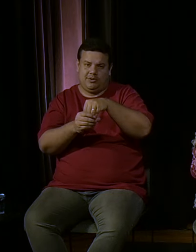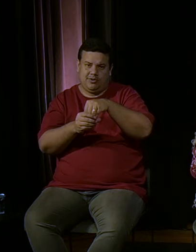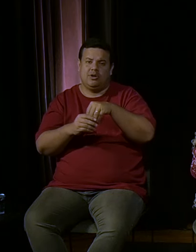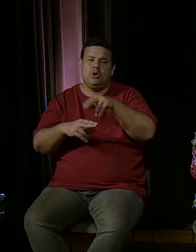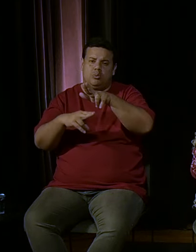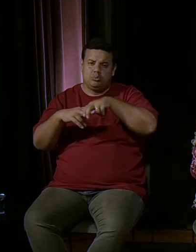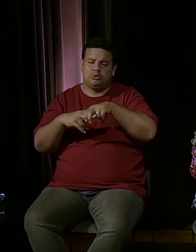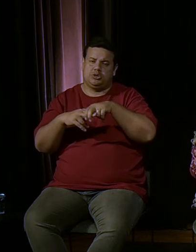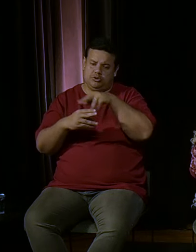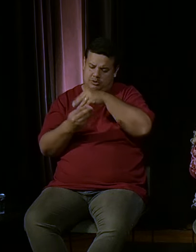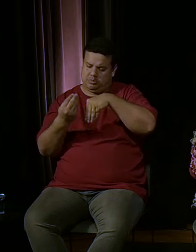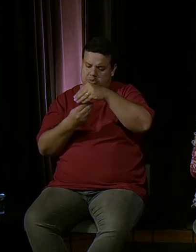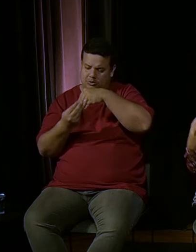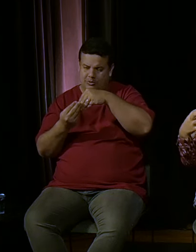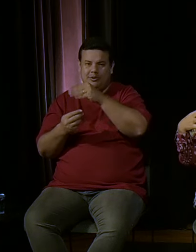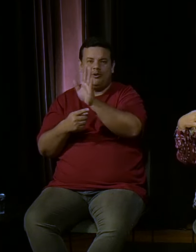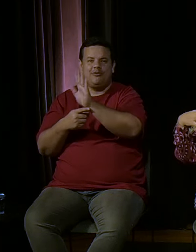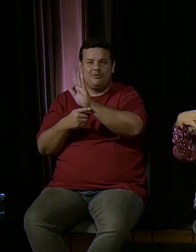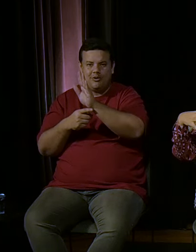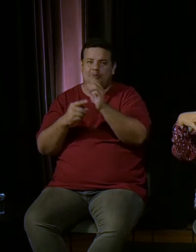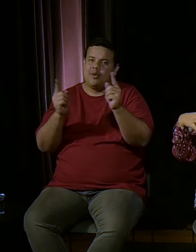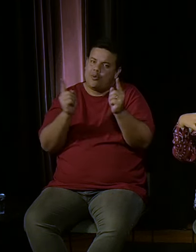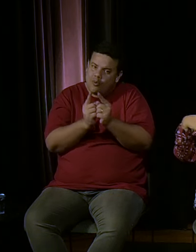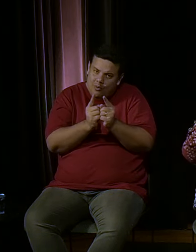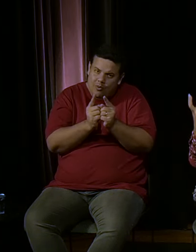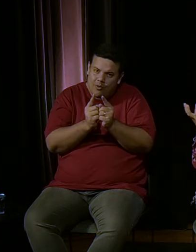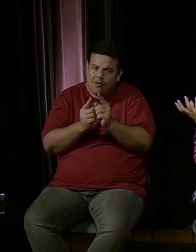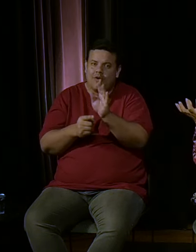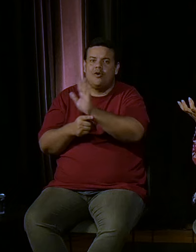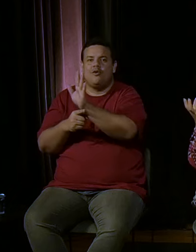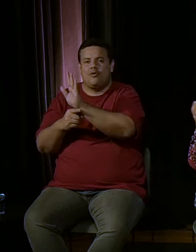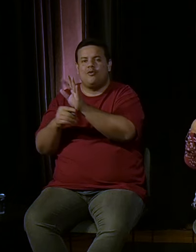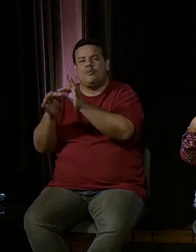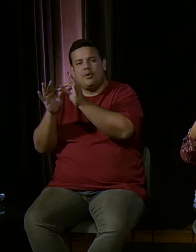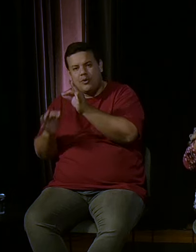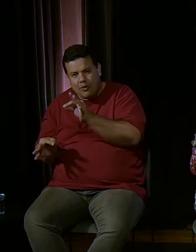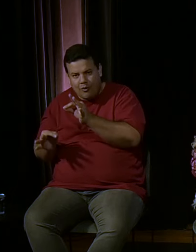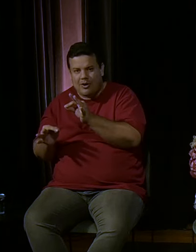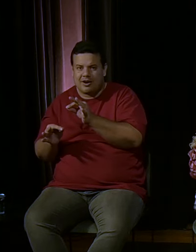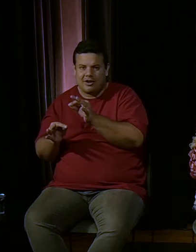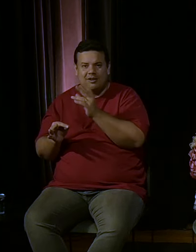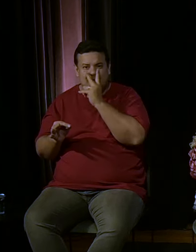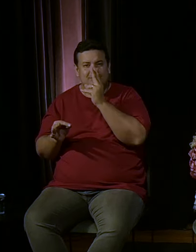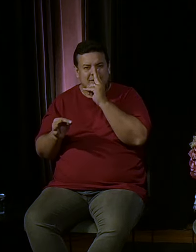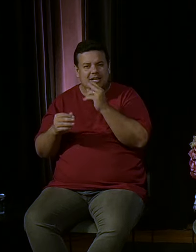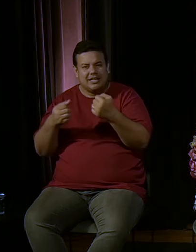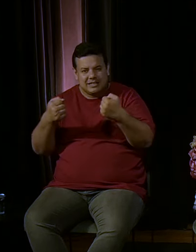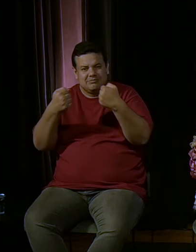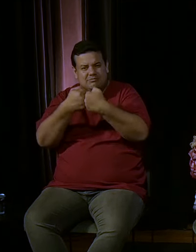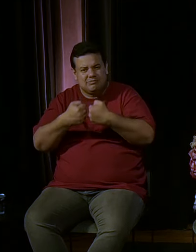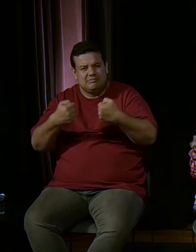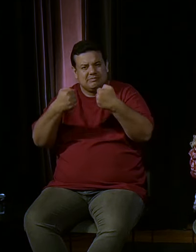curta e esse longa para trazer esse atrito, né? Como a gente coloca no título